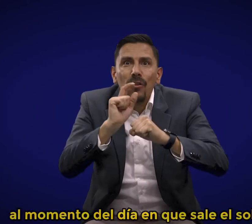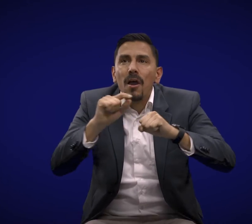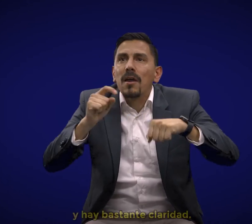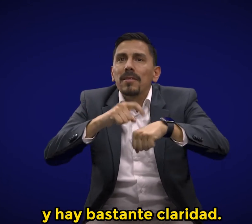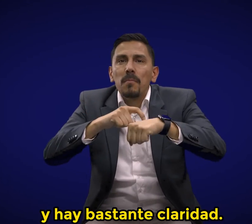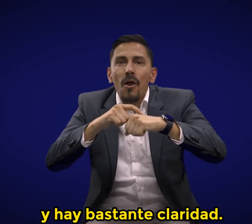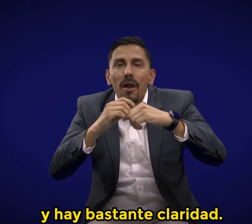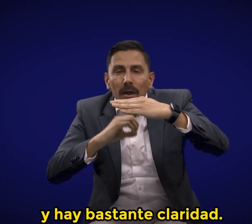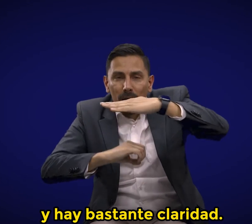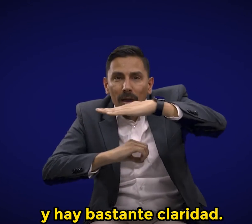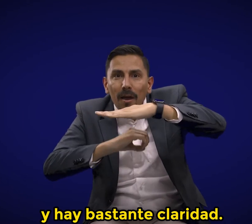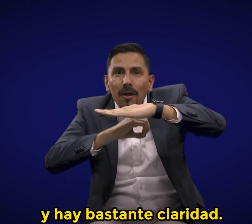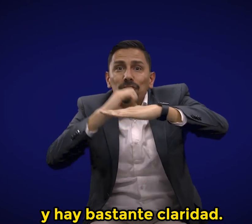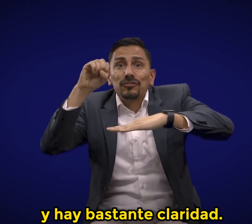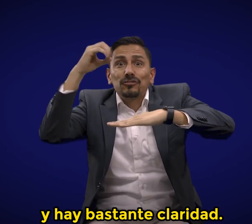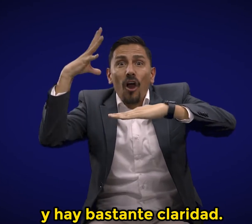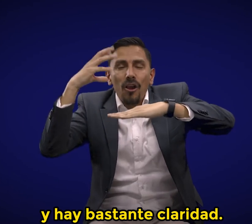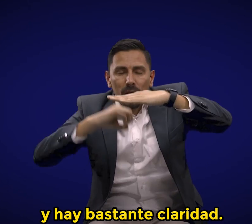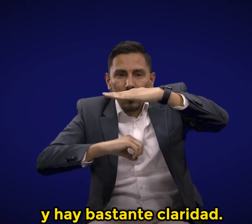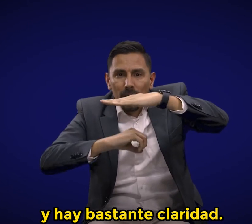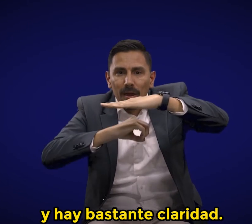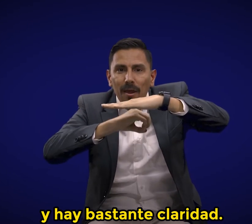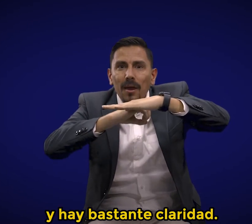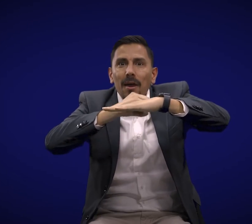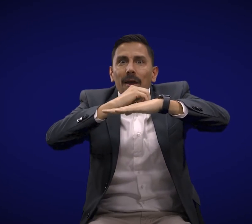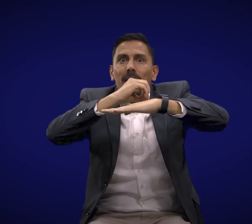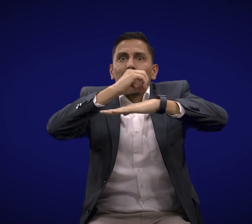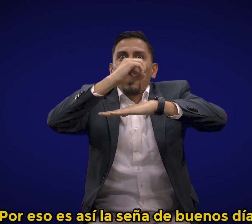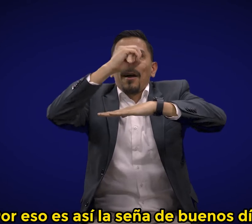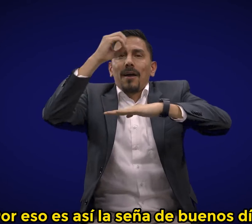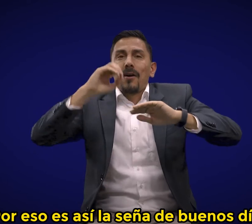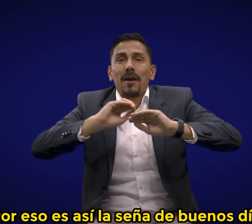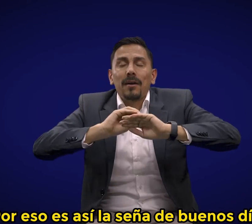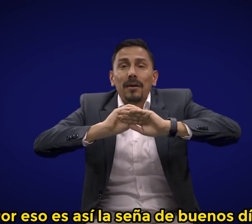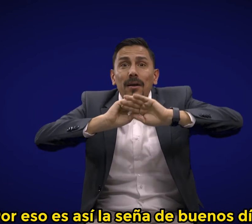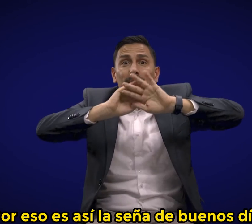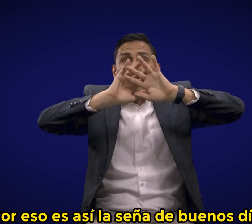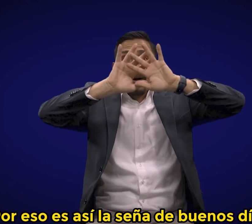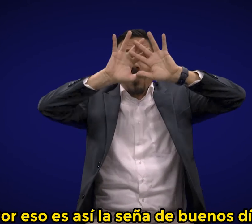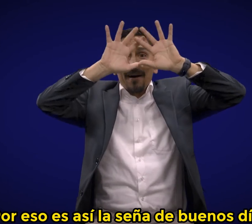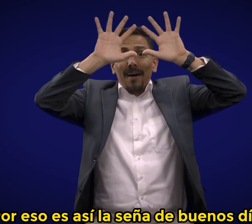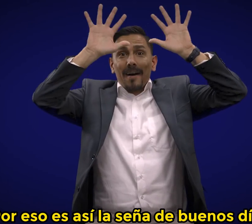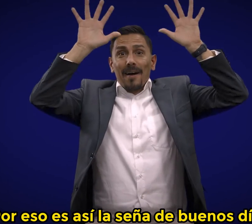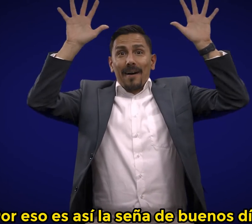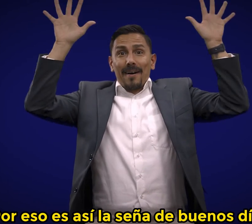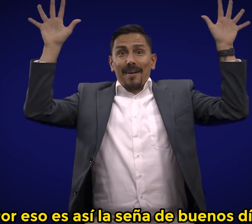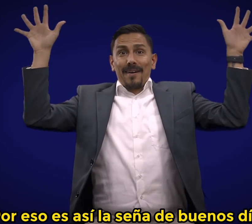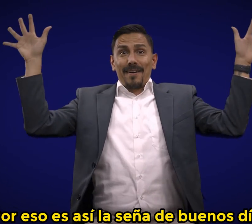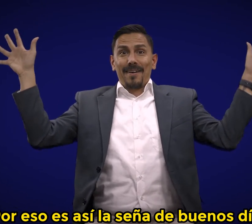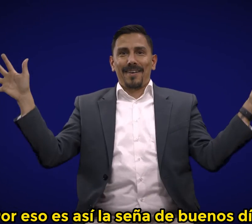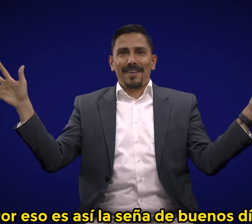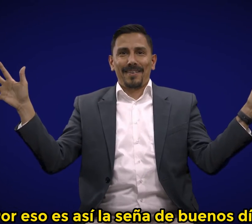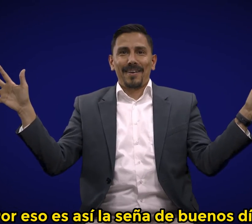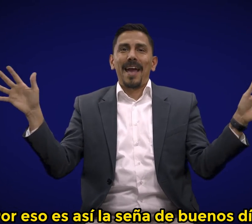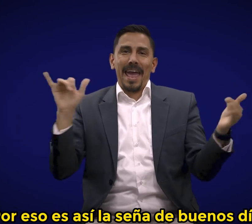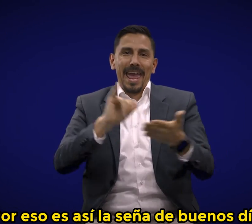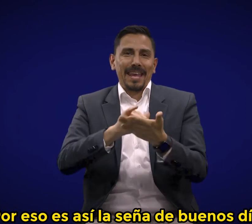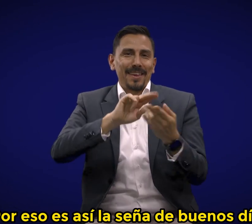y hay bastante claridad. Por eso es así la seña de buenos días.